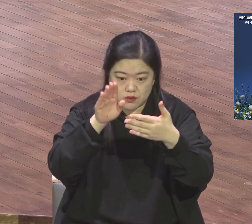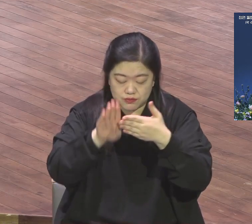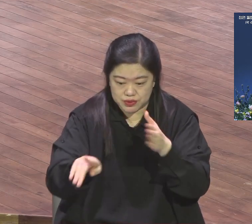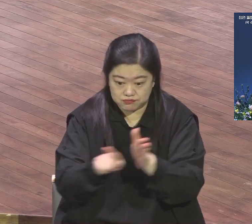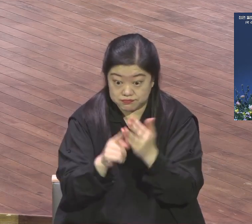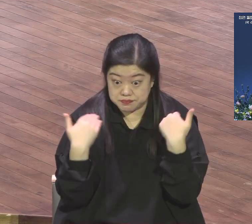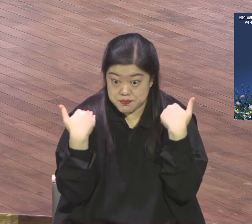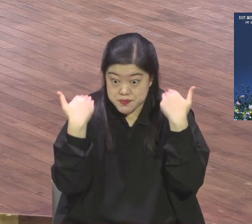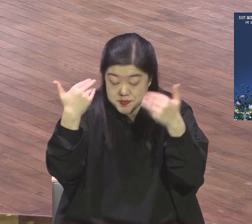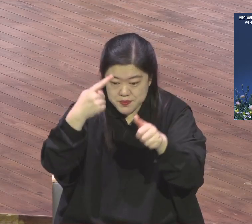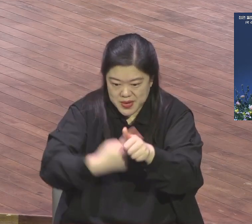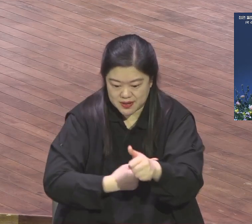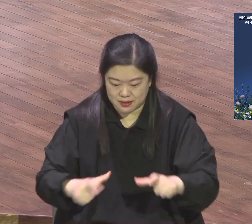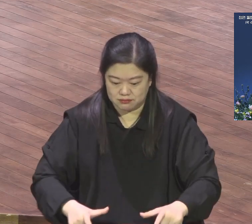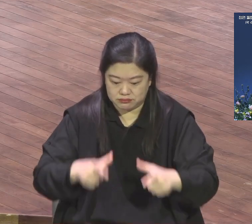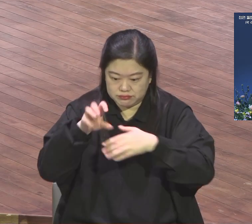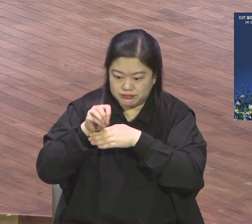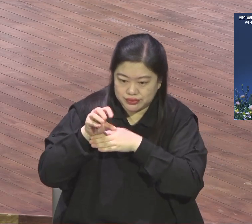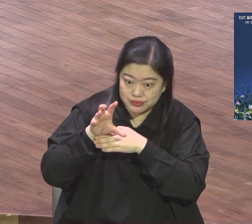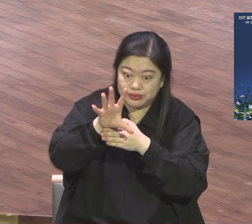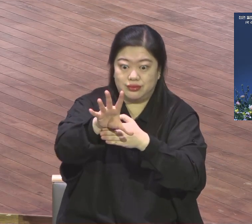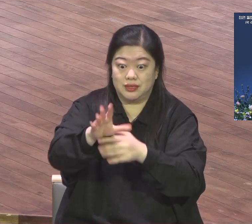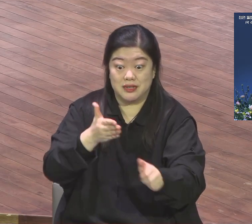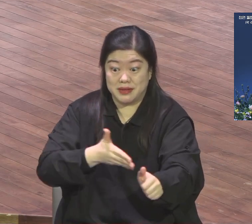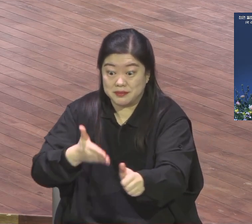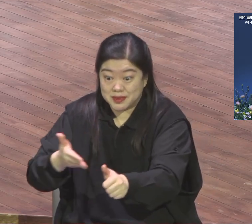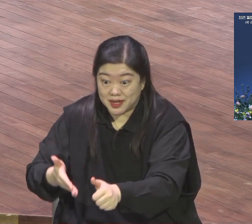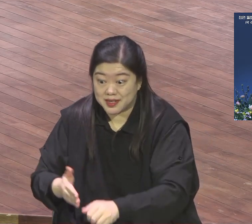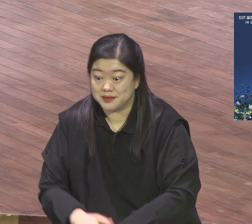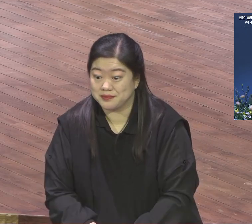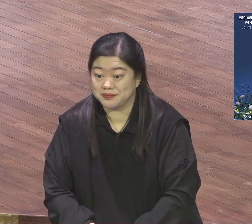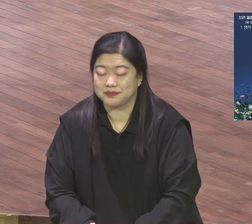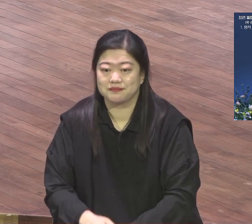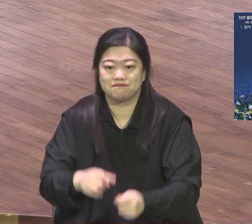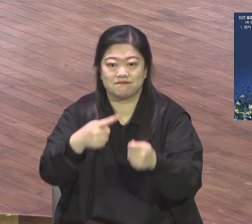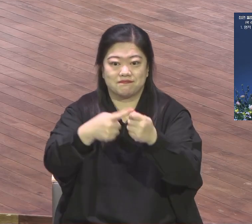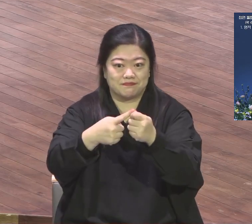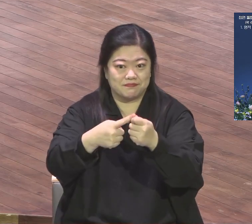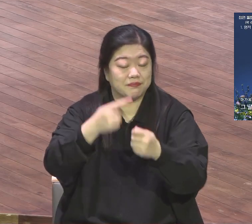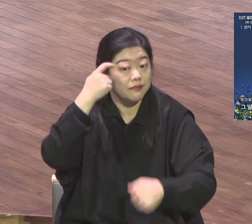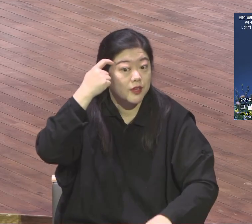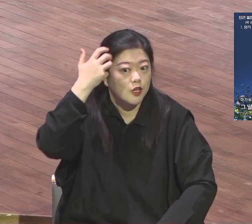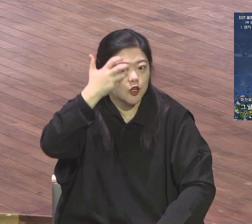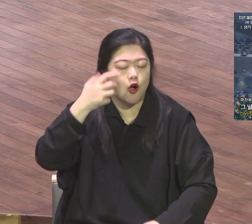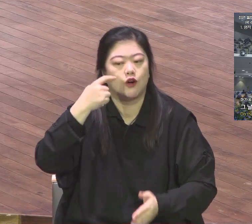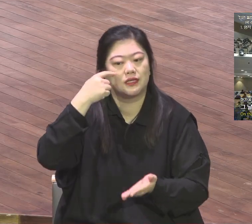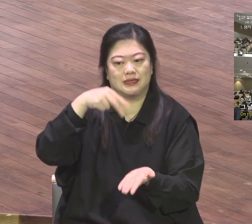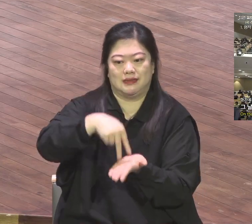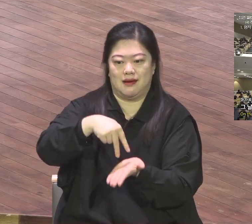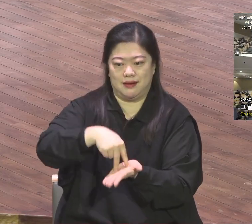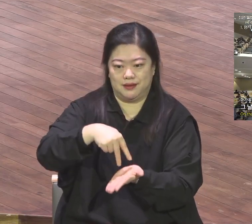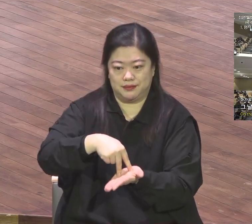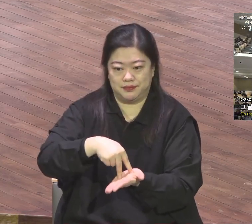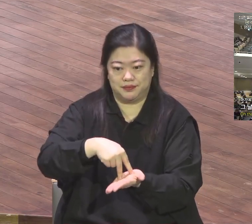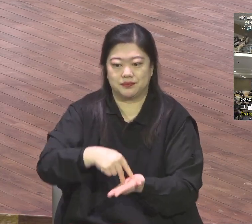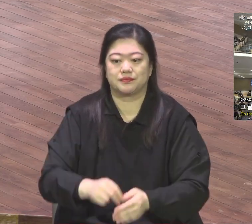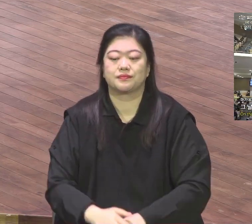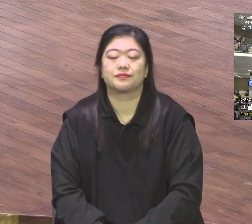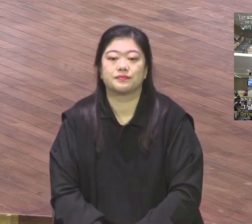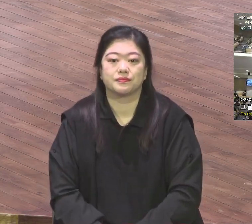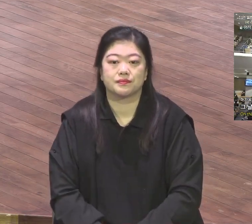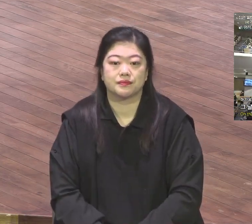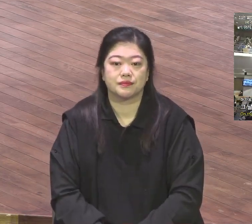그런 증거 있기를 제물로 축복합니다. 그럼 첫째로 영적 시각입니다. 35절을 봅니다. 그날 저물 때에